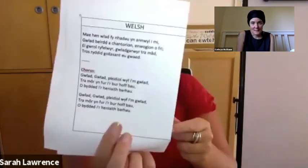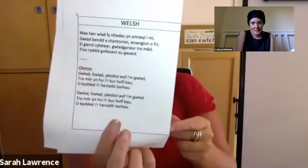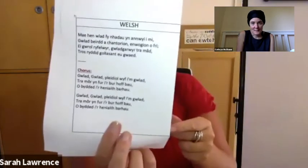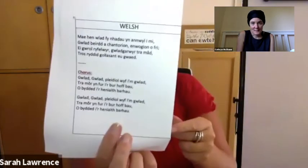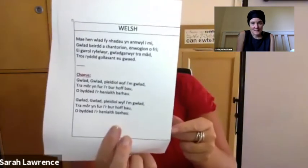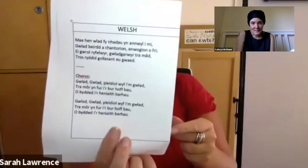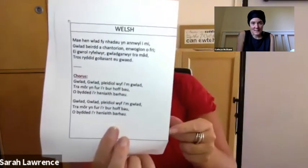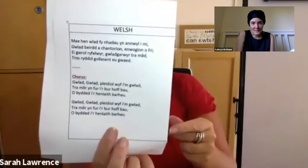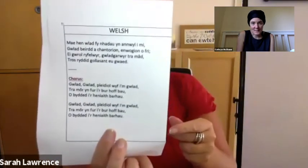yn y dan.